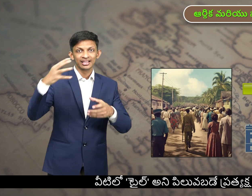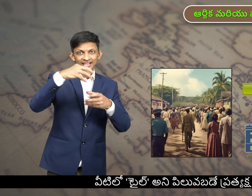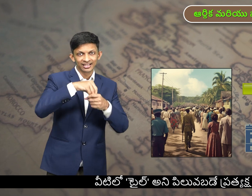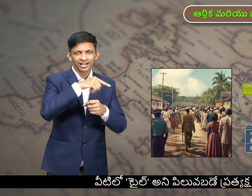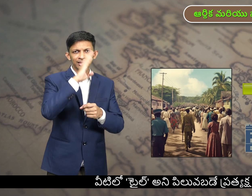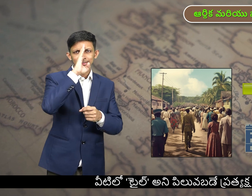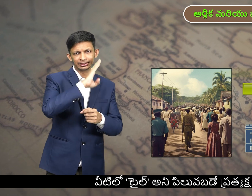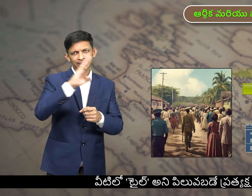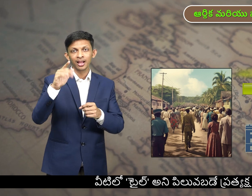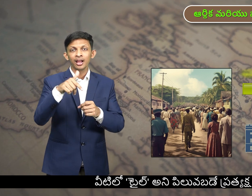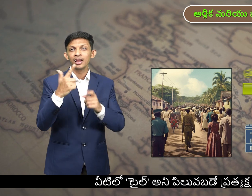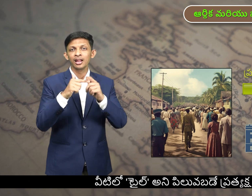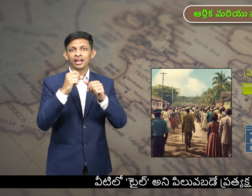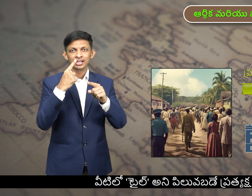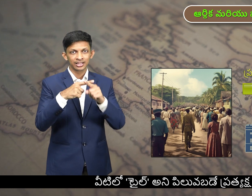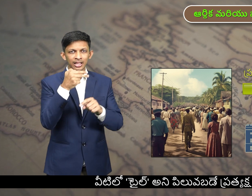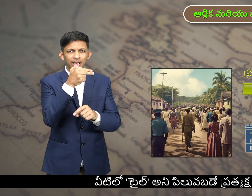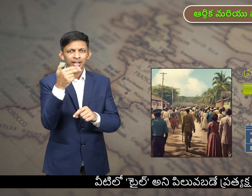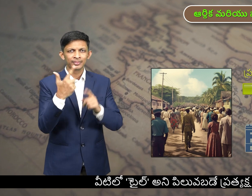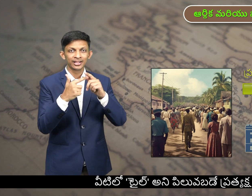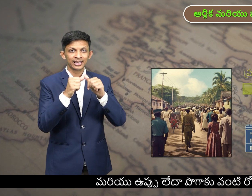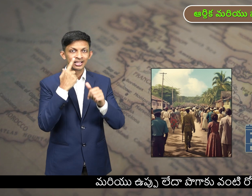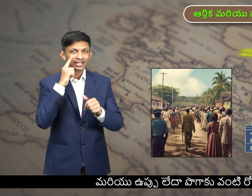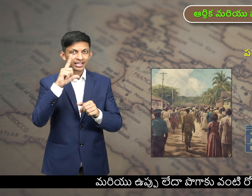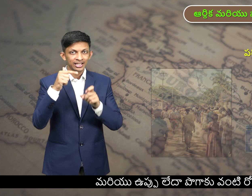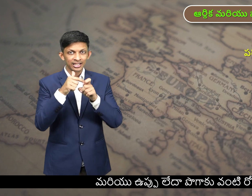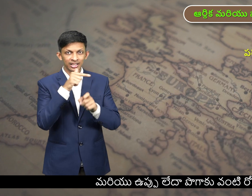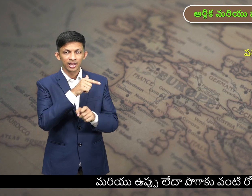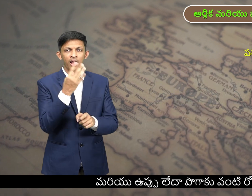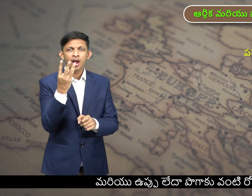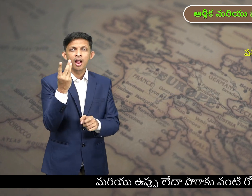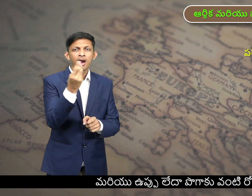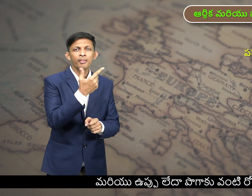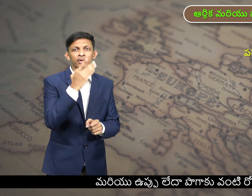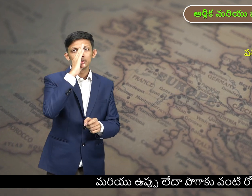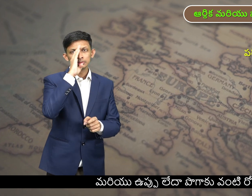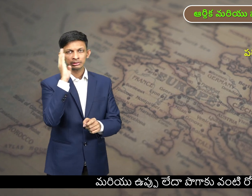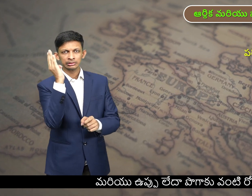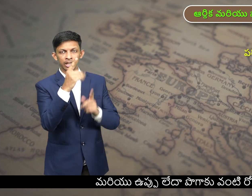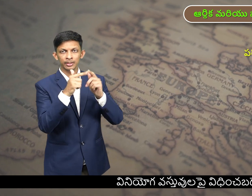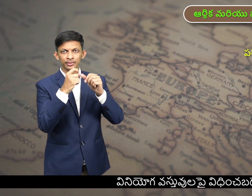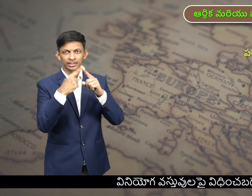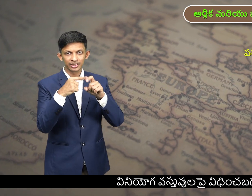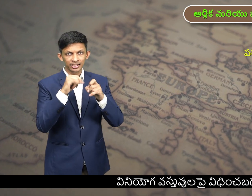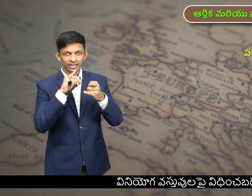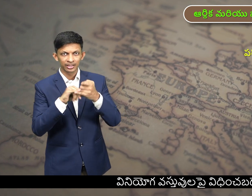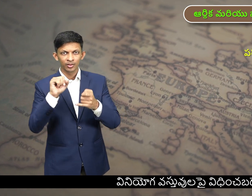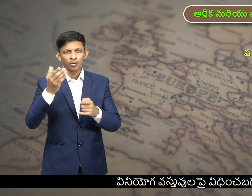వీటిలో టైల్ అని పిలువబడే ప్రత్యక్ష పన్ను మరియు ఉప్పు లేదా పొగాకు వంటి రోజువారీ వినియోగ వస్తువులపై